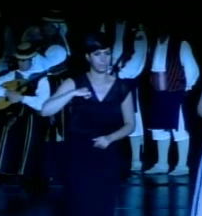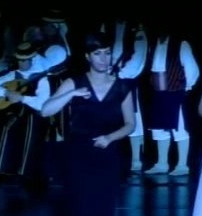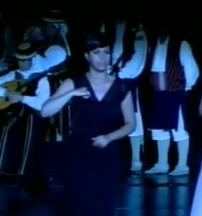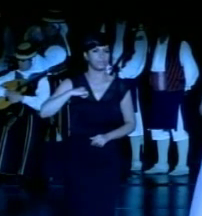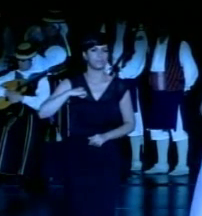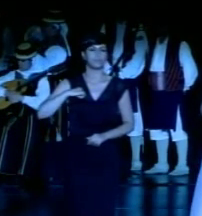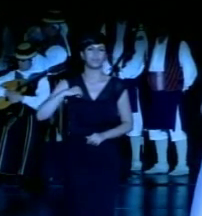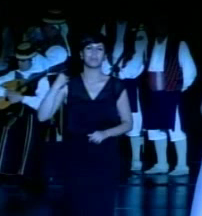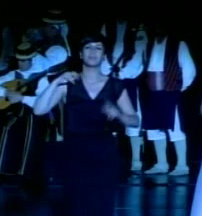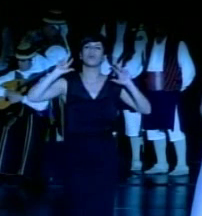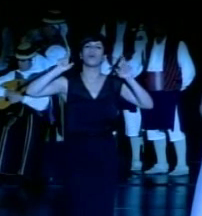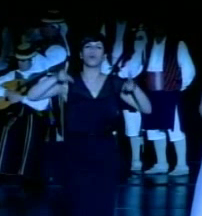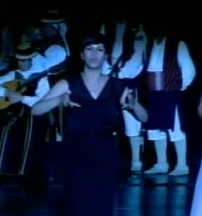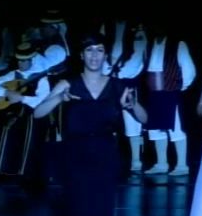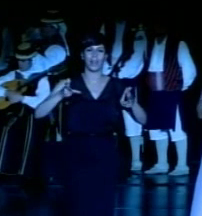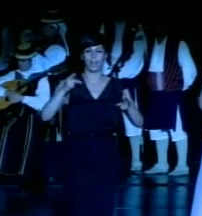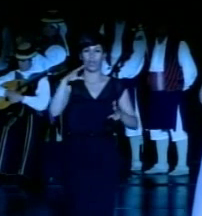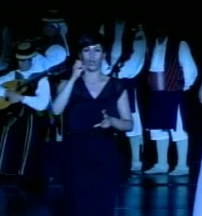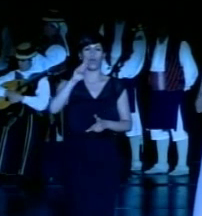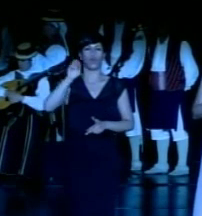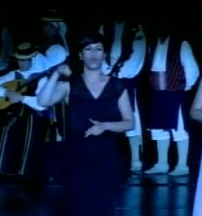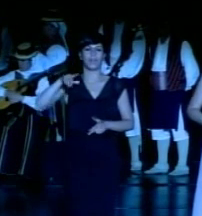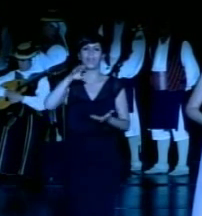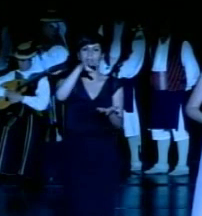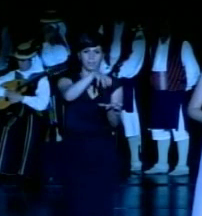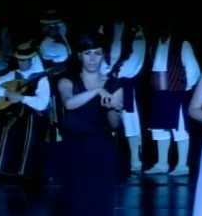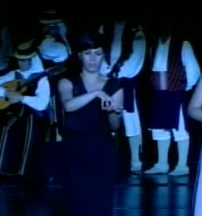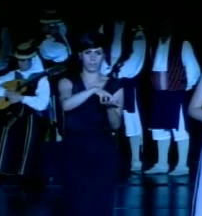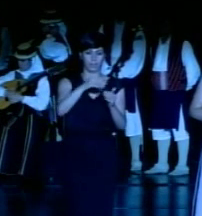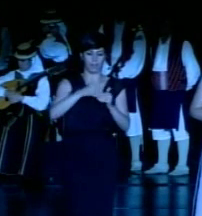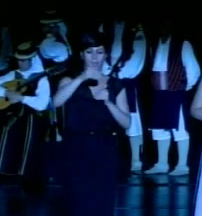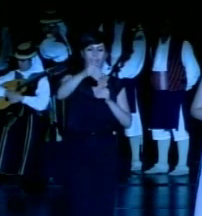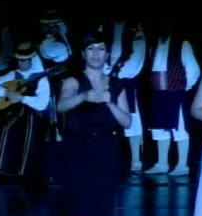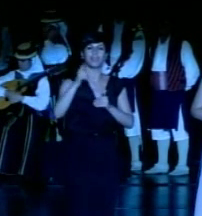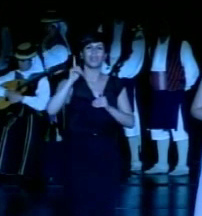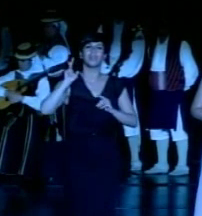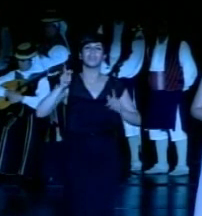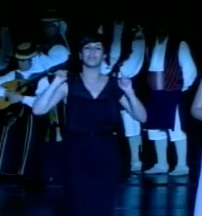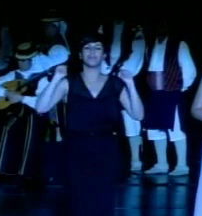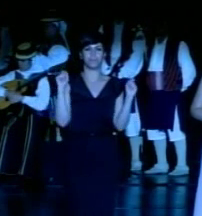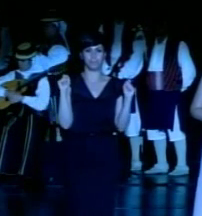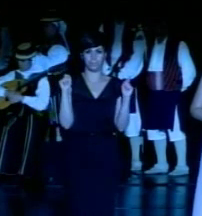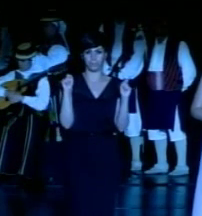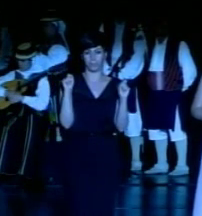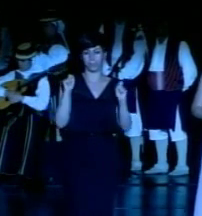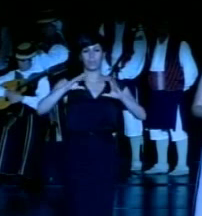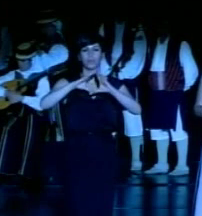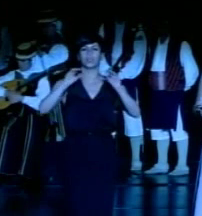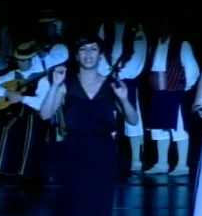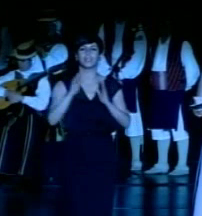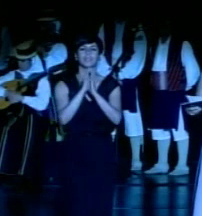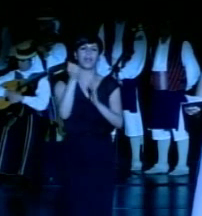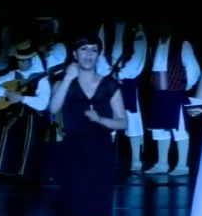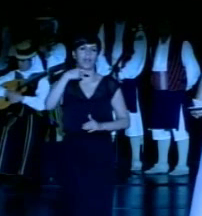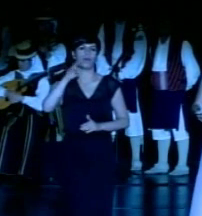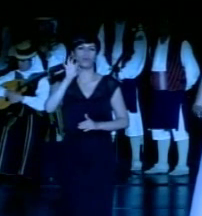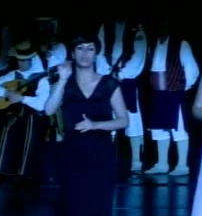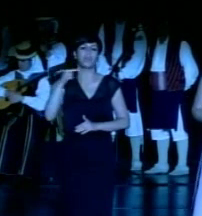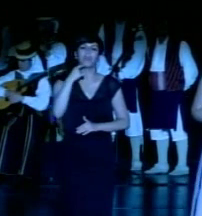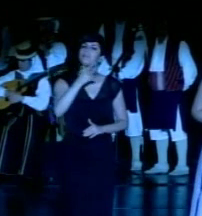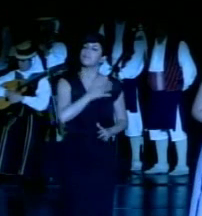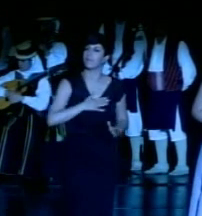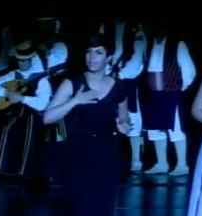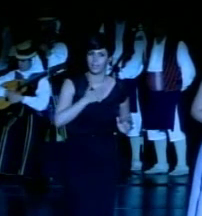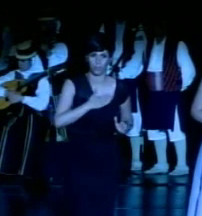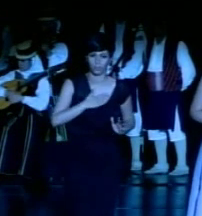y están en el Hotel Corona de Castilla y un poquito más adelante en la Residencia Universitaria San Agustín, y por lo que cuentan, están